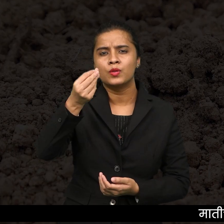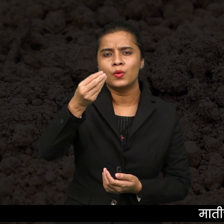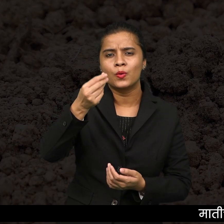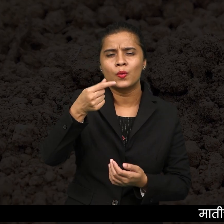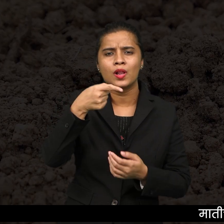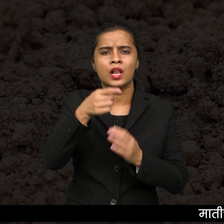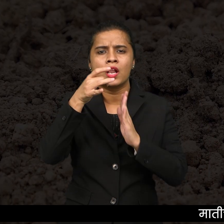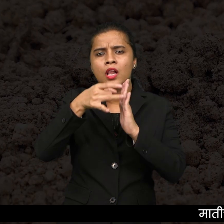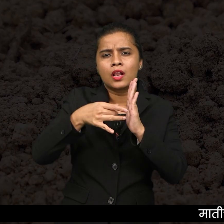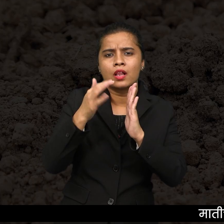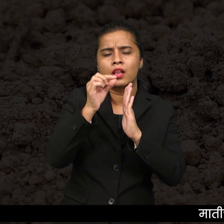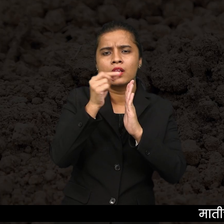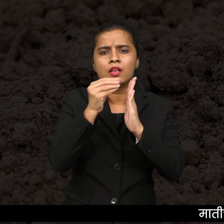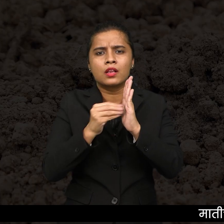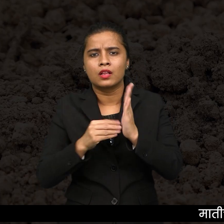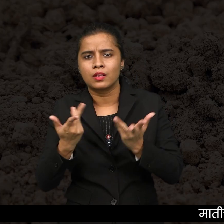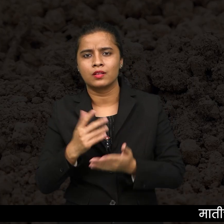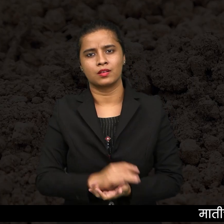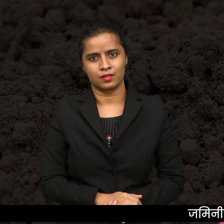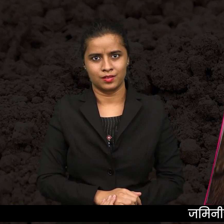मातीचे रूपरेखा,